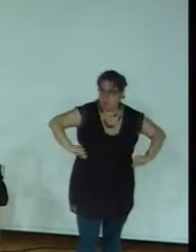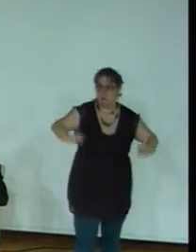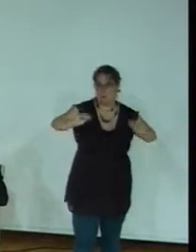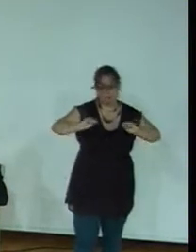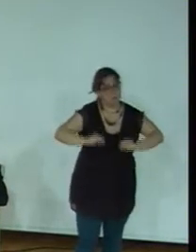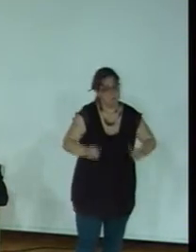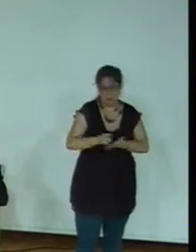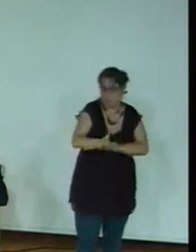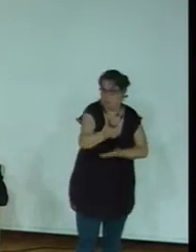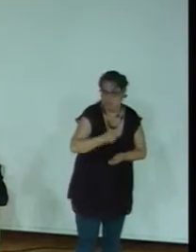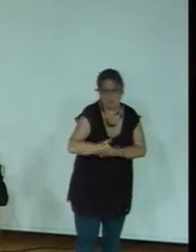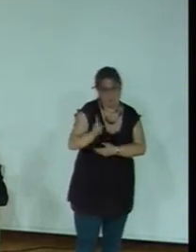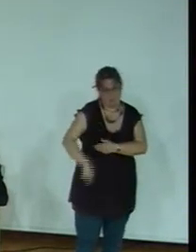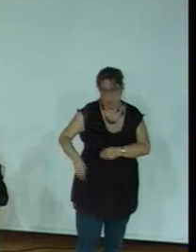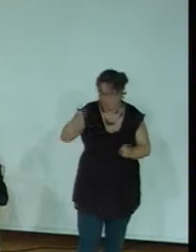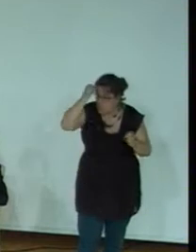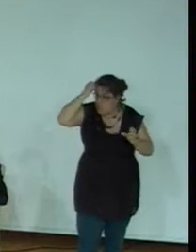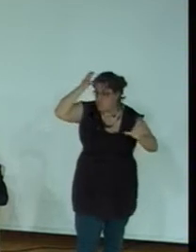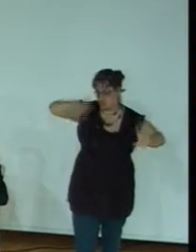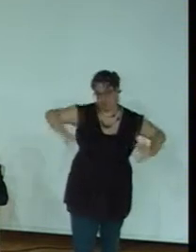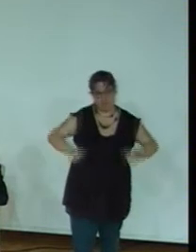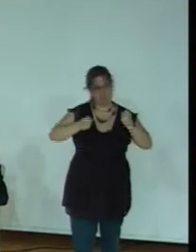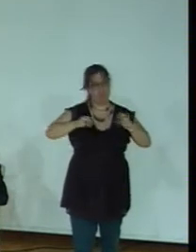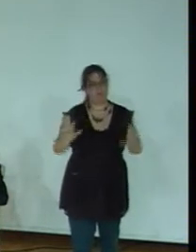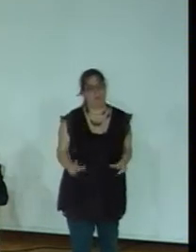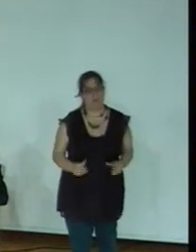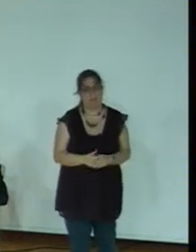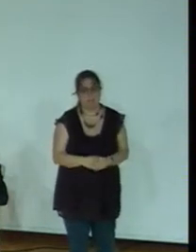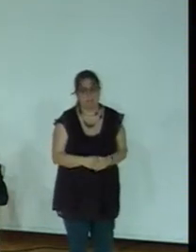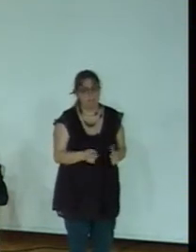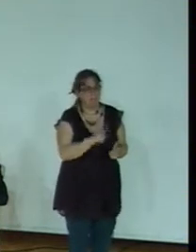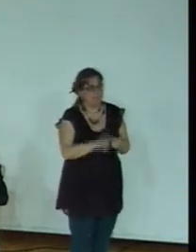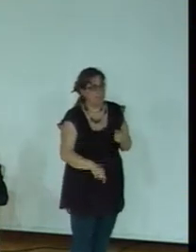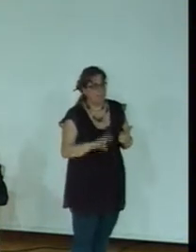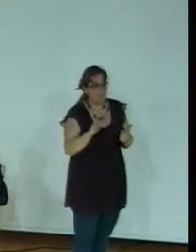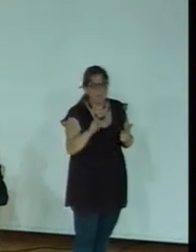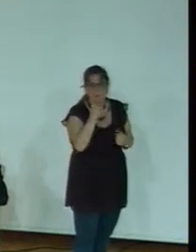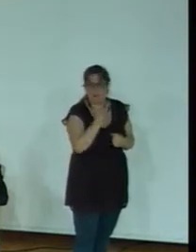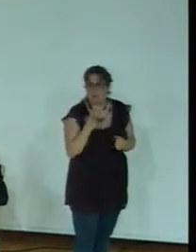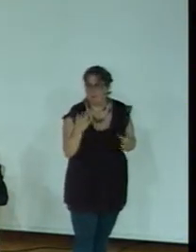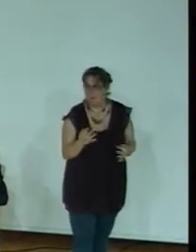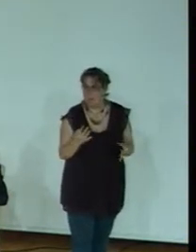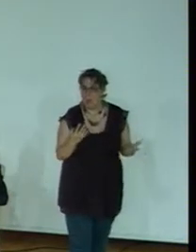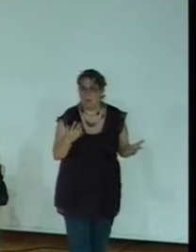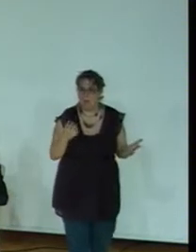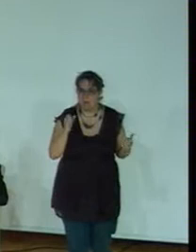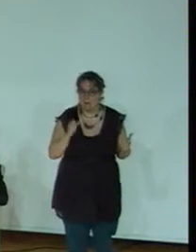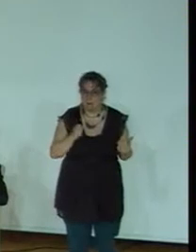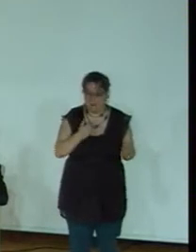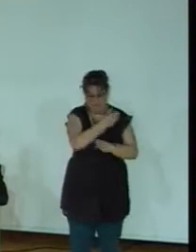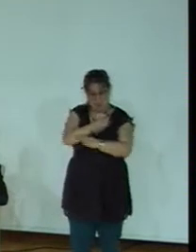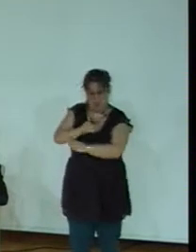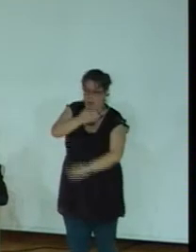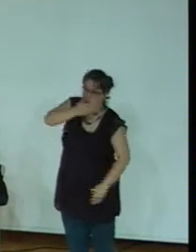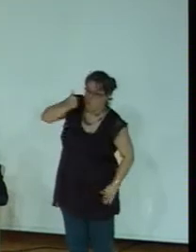montent en compétences en matière d'informatique. Après, les autres, il y avait la question était quand même qu'est-ce qu'on peut faire. Il y en a deux autres points importants. Donc,